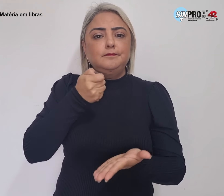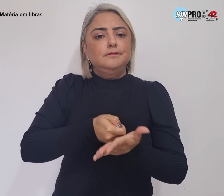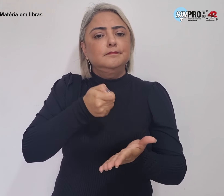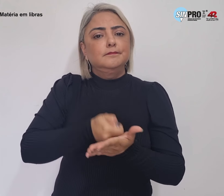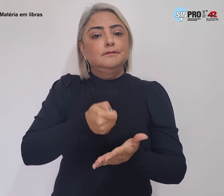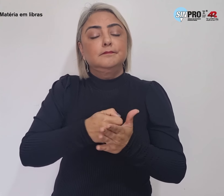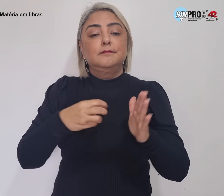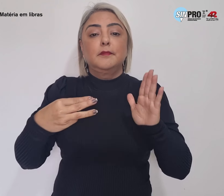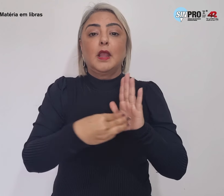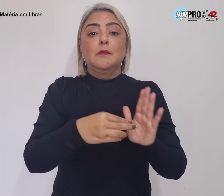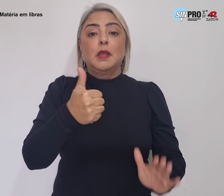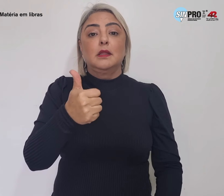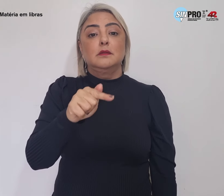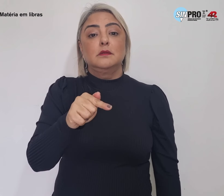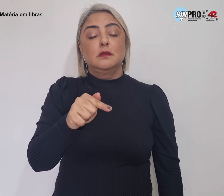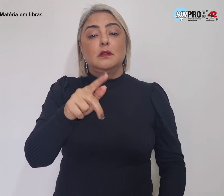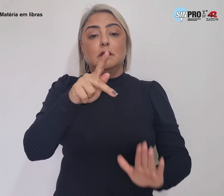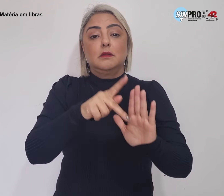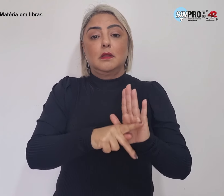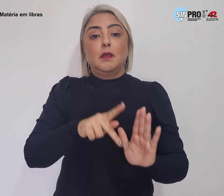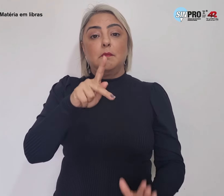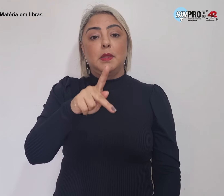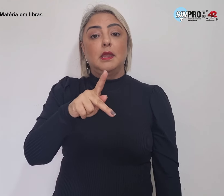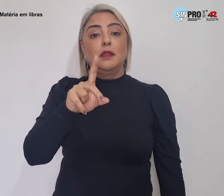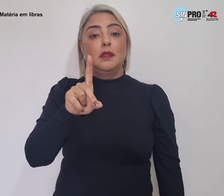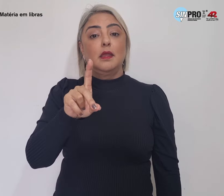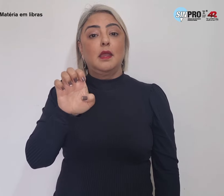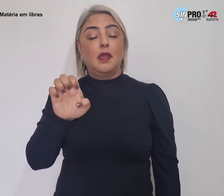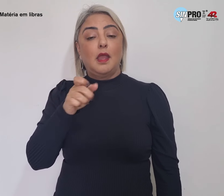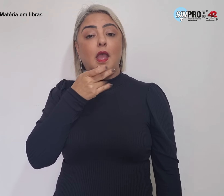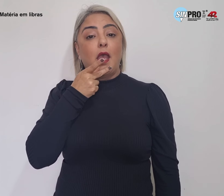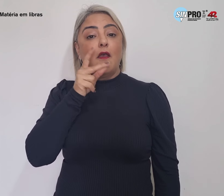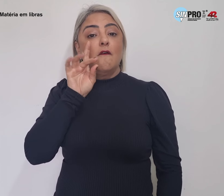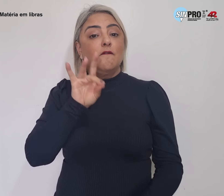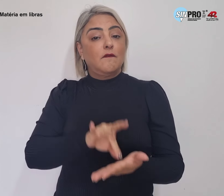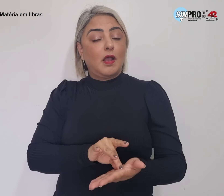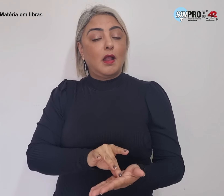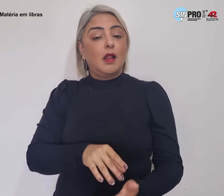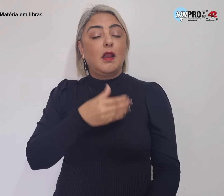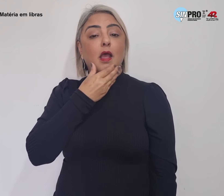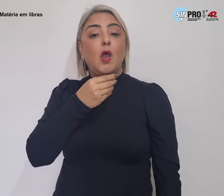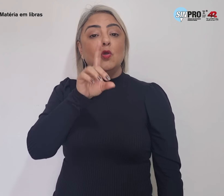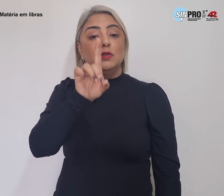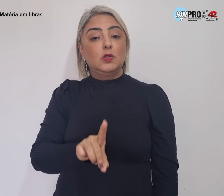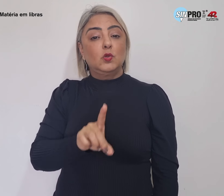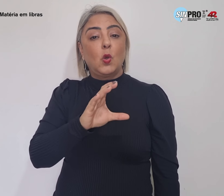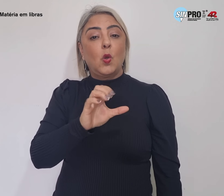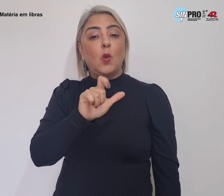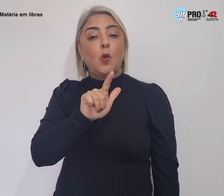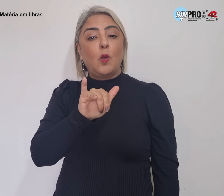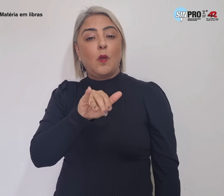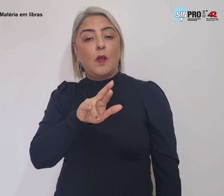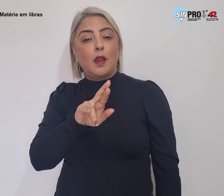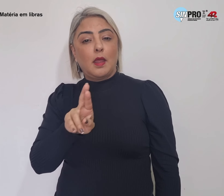PDE, afirma o dirigente Kleber Soares. Para a dirigente do SimproDF,